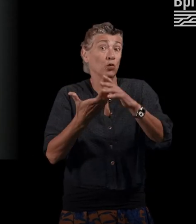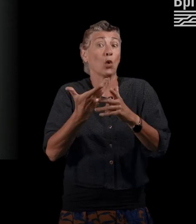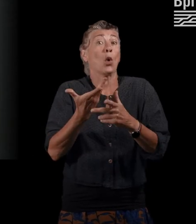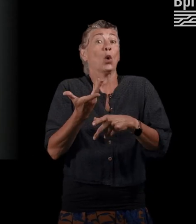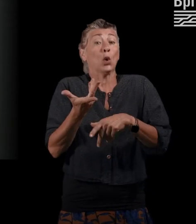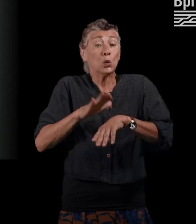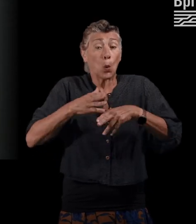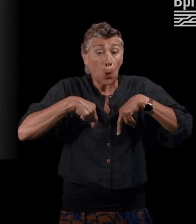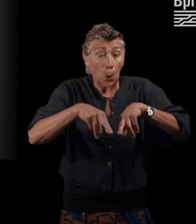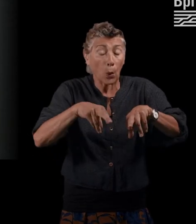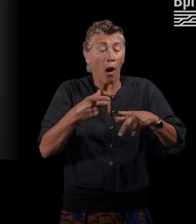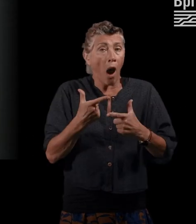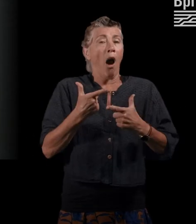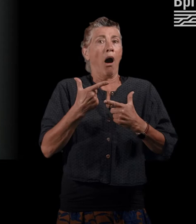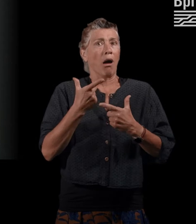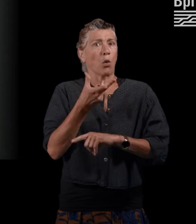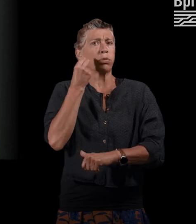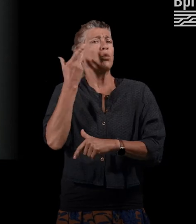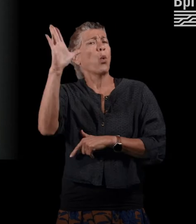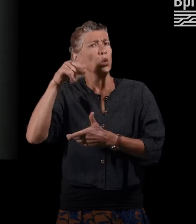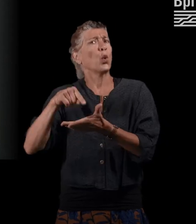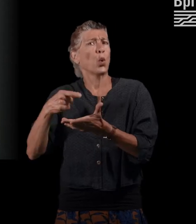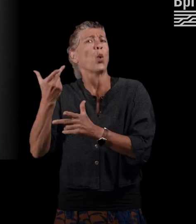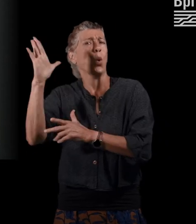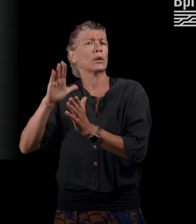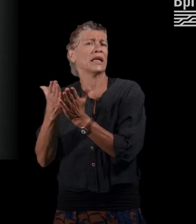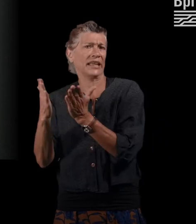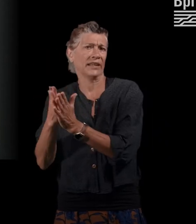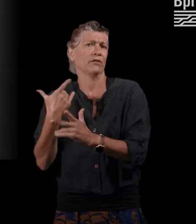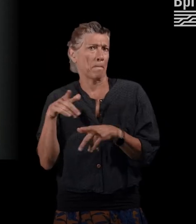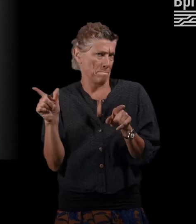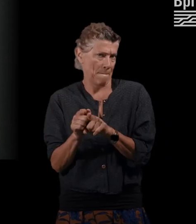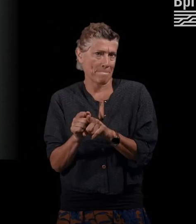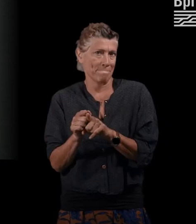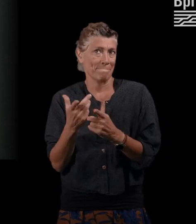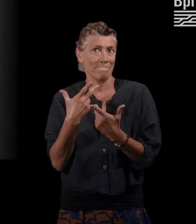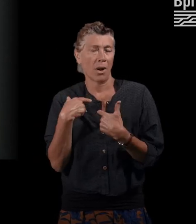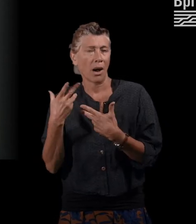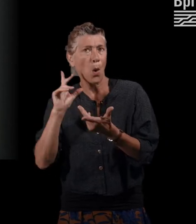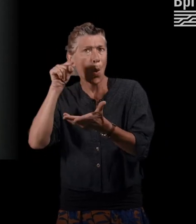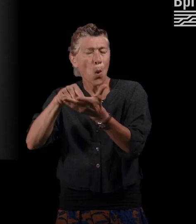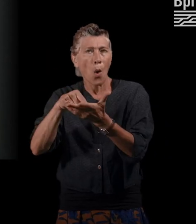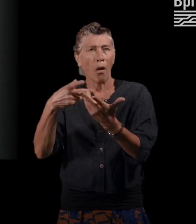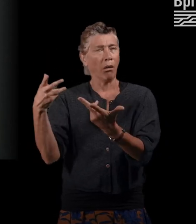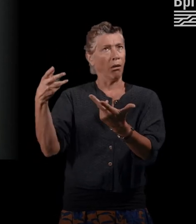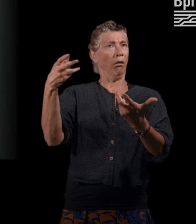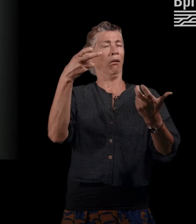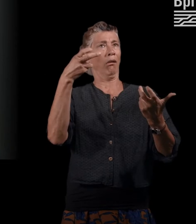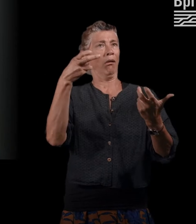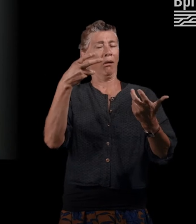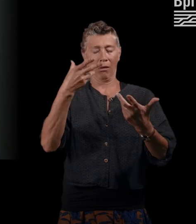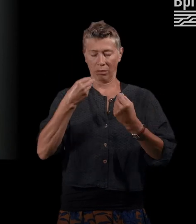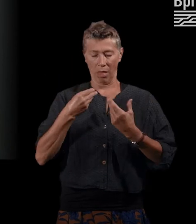travers le prisme de cette rue. Ça s'est produit aussi quand j'ai écrit des textes sur d'autres lieux, d'autres villes, on en parlera peut-être. La lecture de ces lieux, de ces